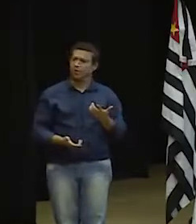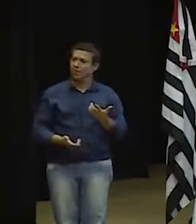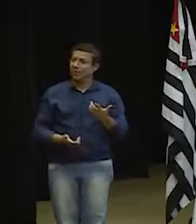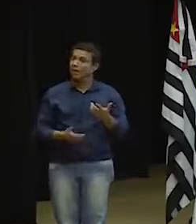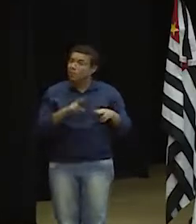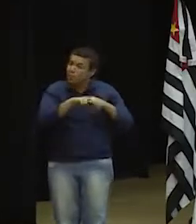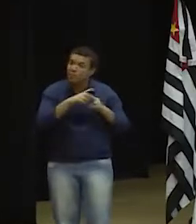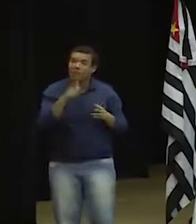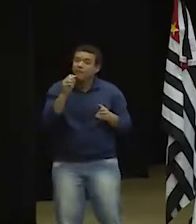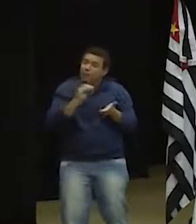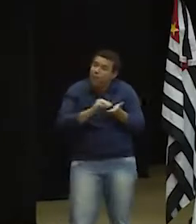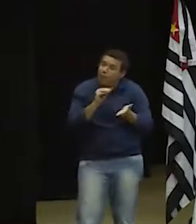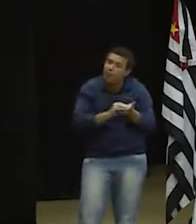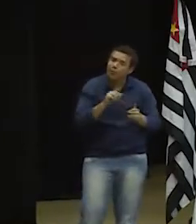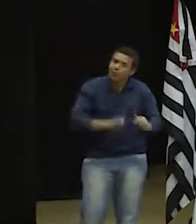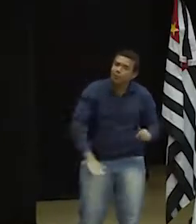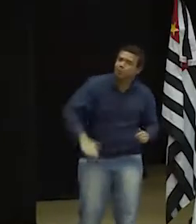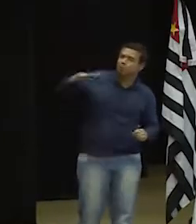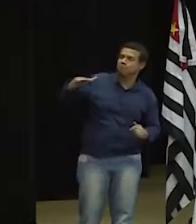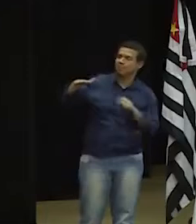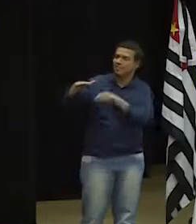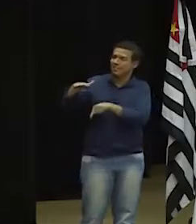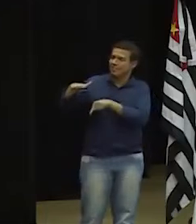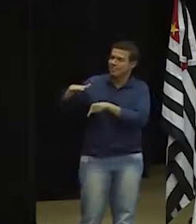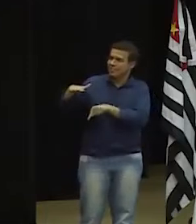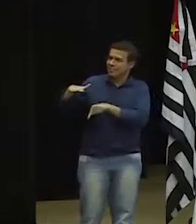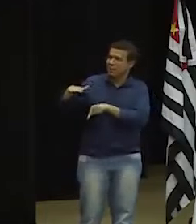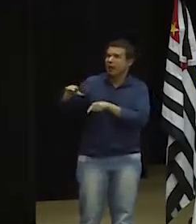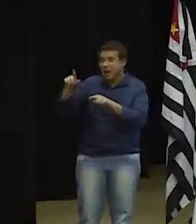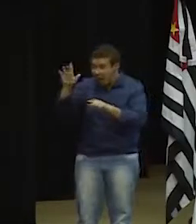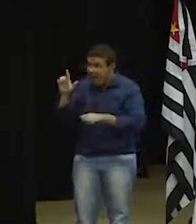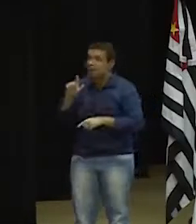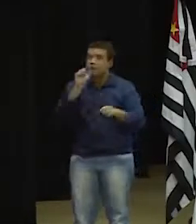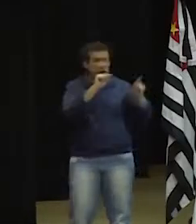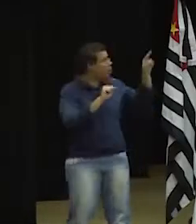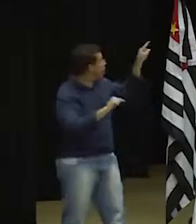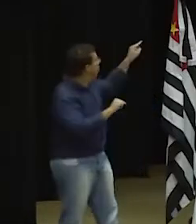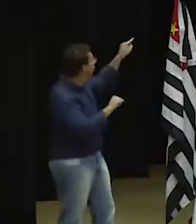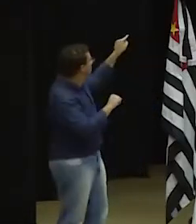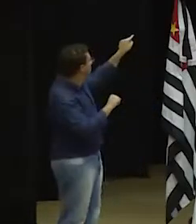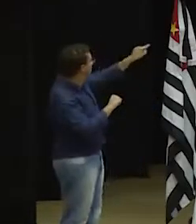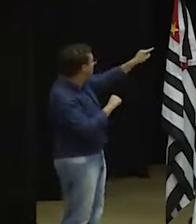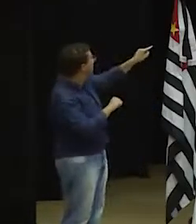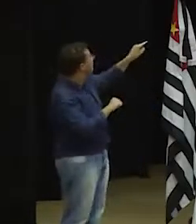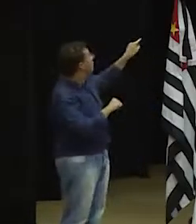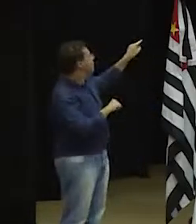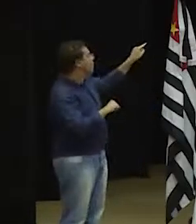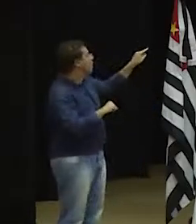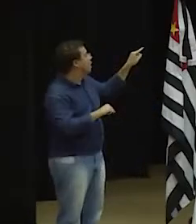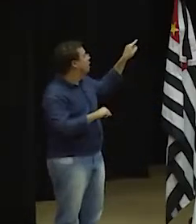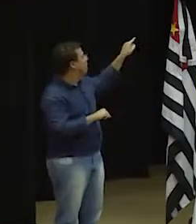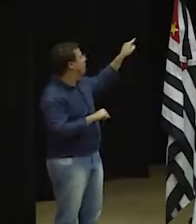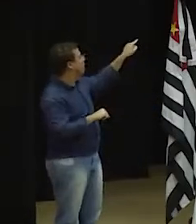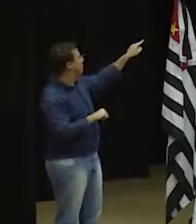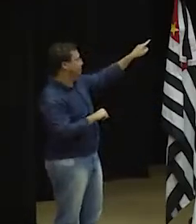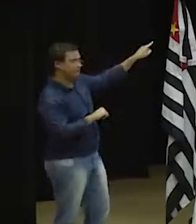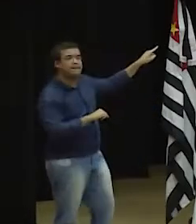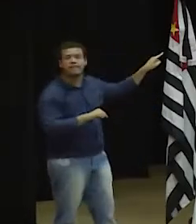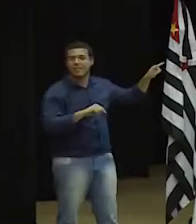Isso é feio, por exemplo, porque faltou orientação. Então, olha só.